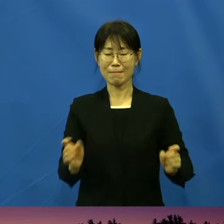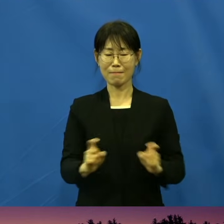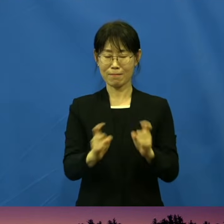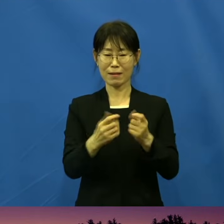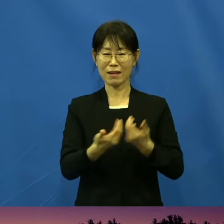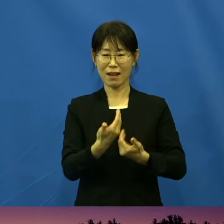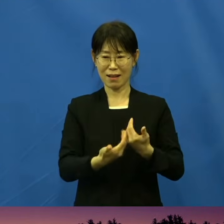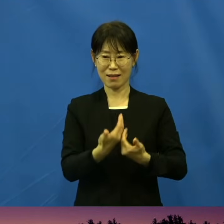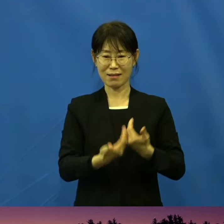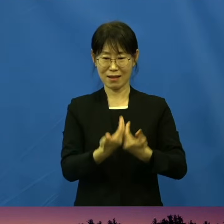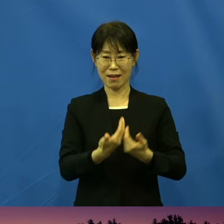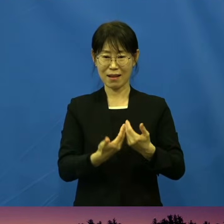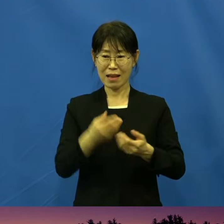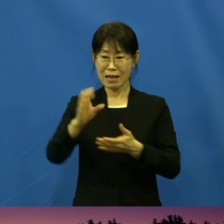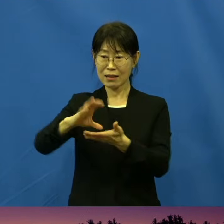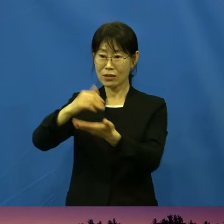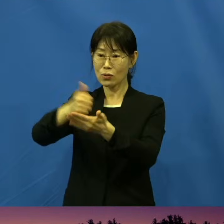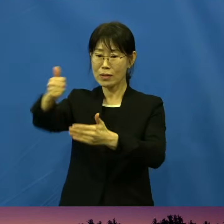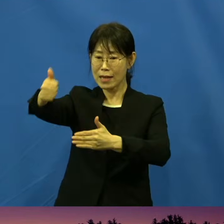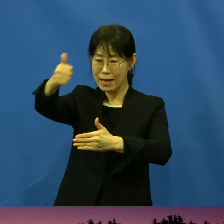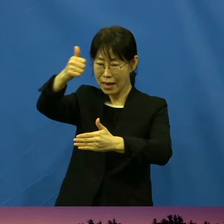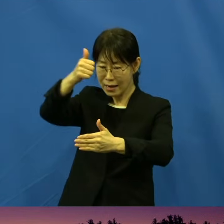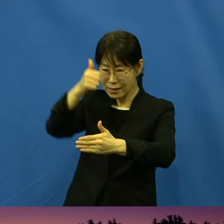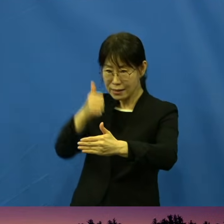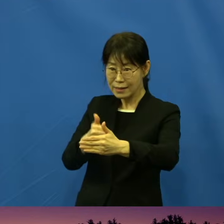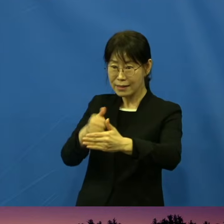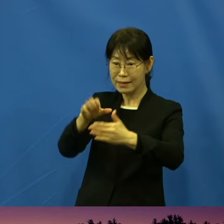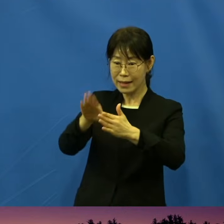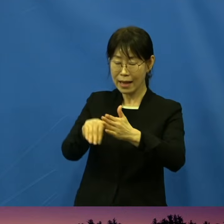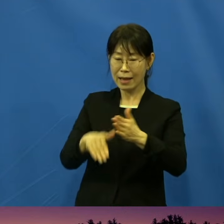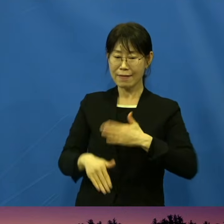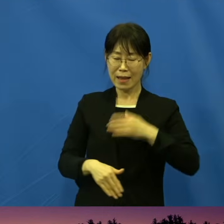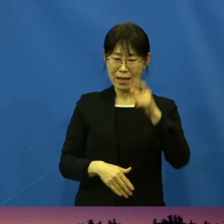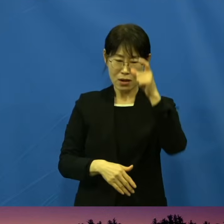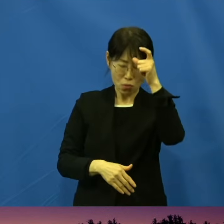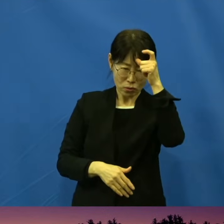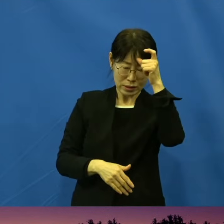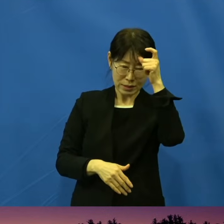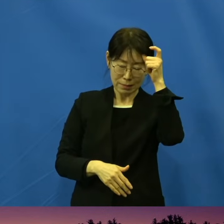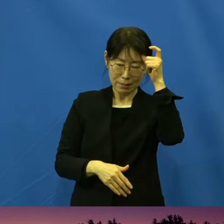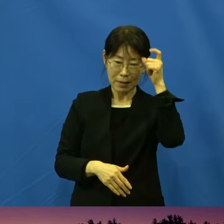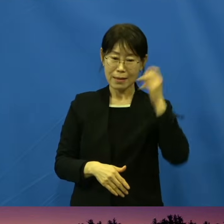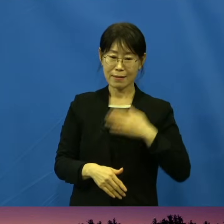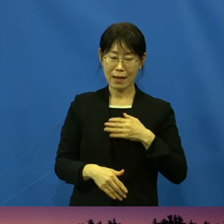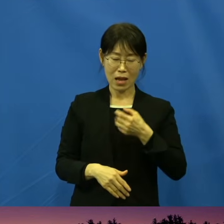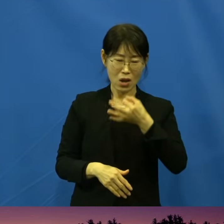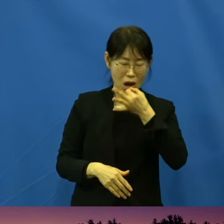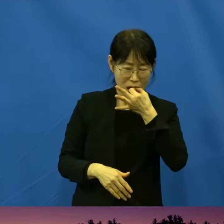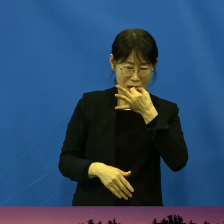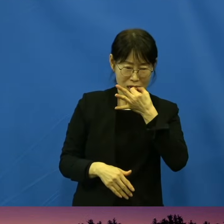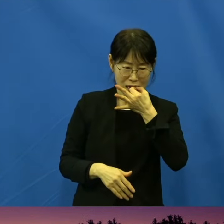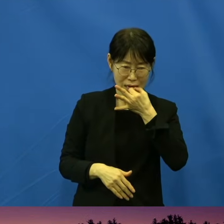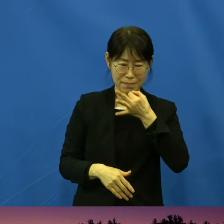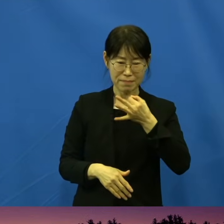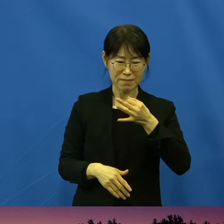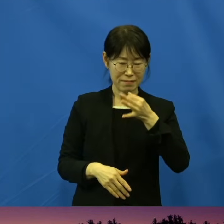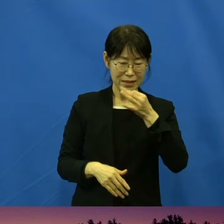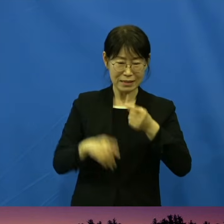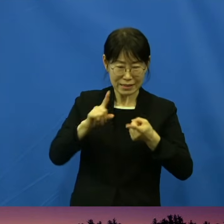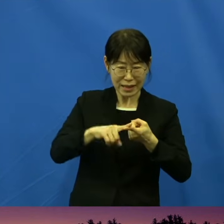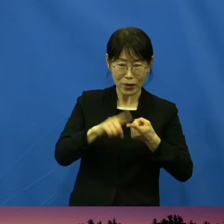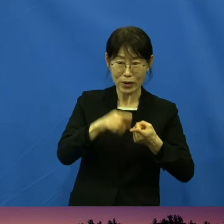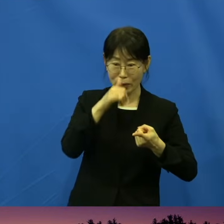안에 거하신다는 말은 이제는 내 의지가 성령의 의지에 굴복해야만 한다는 것입니다. 내 뜻이 하나님의